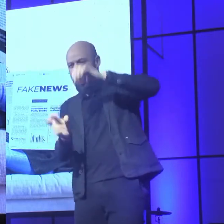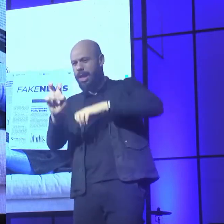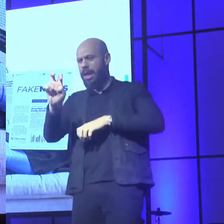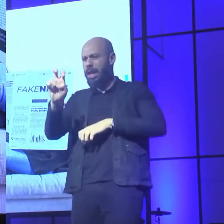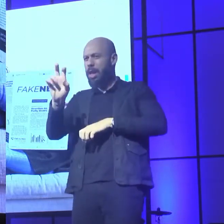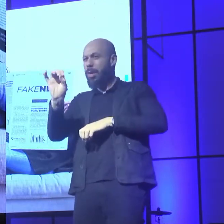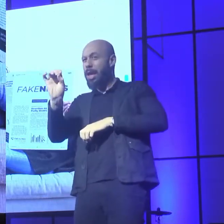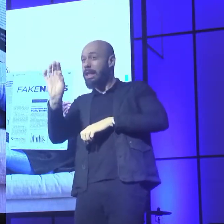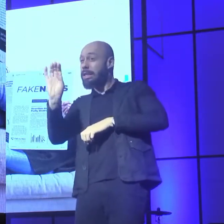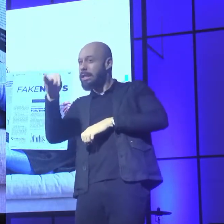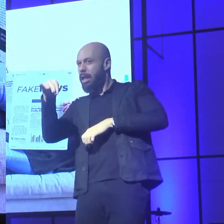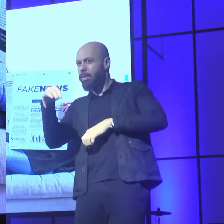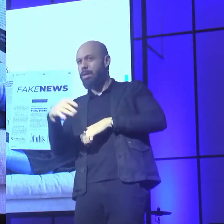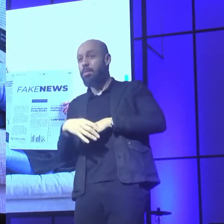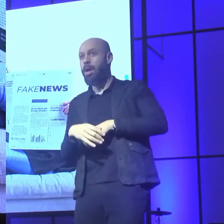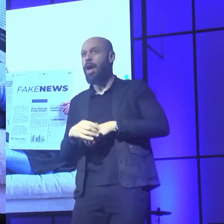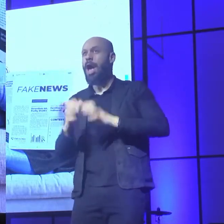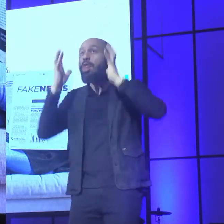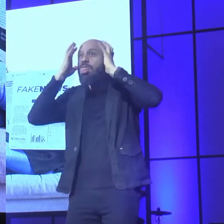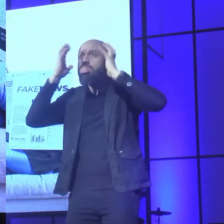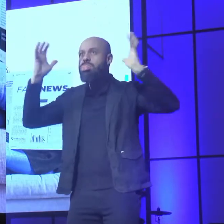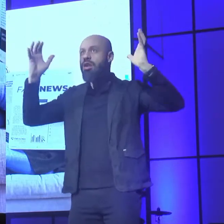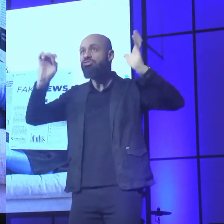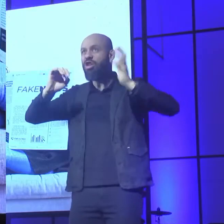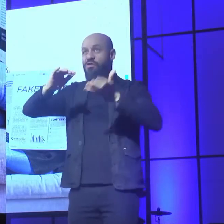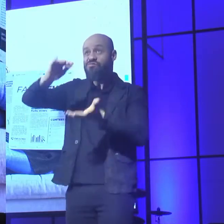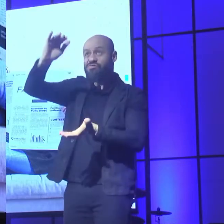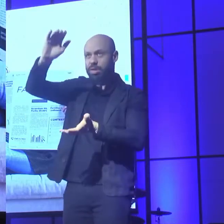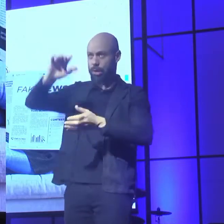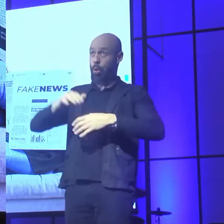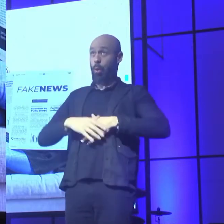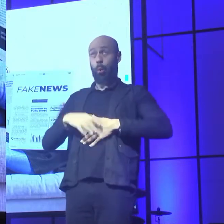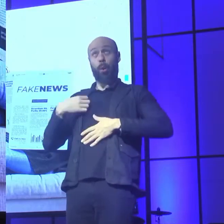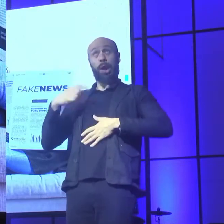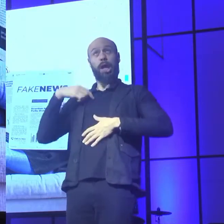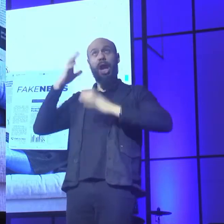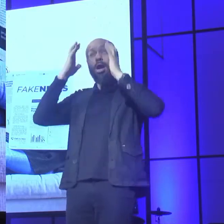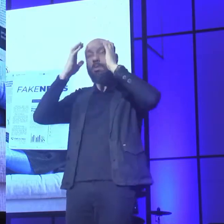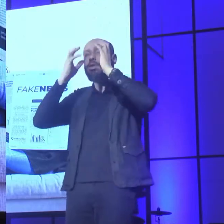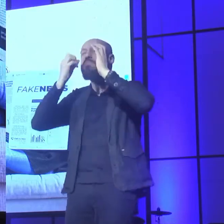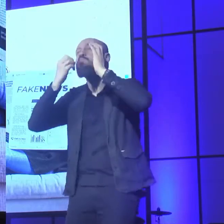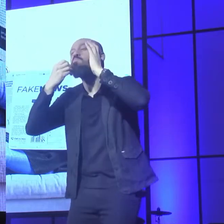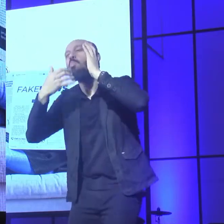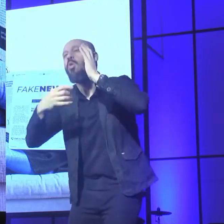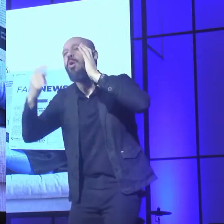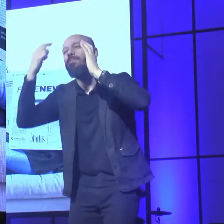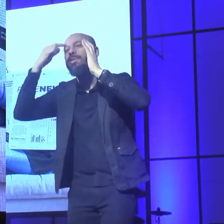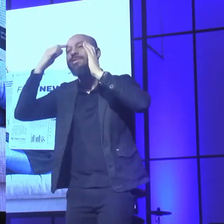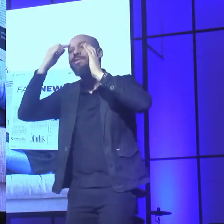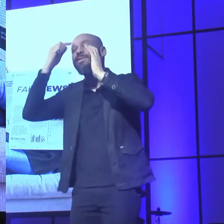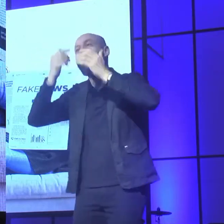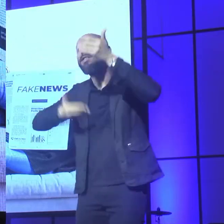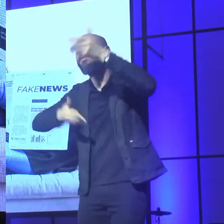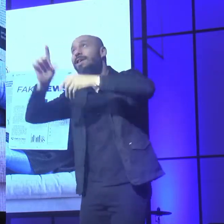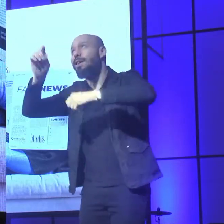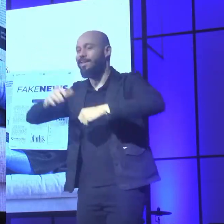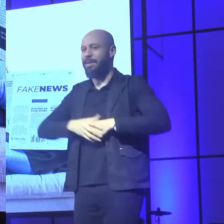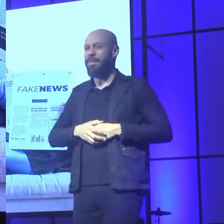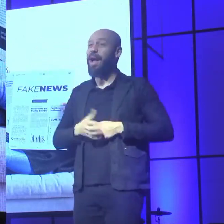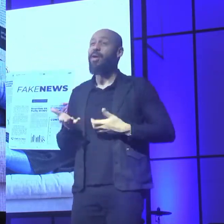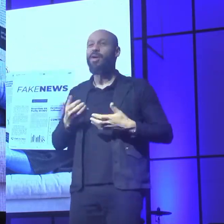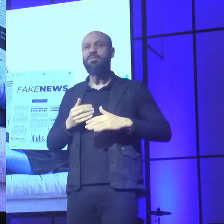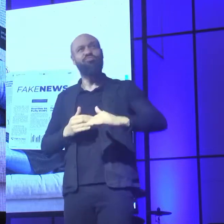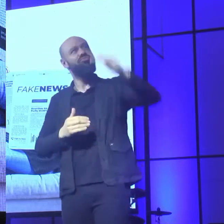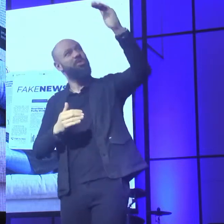seja só um cabeção assim grande por fora, mas que ele tenha uma cabeça boa, um homem de Deus. E hoje eu olho para ele e